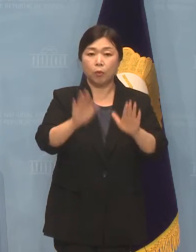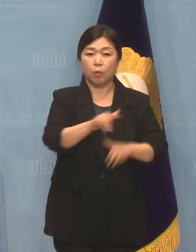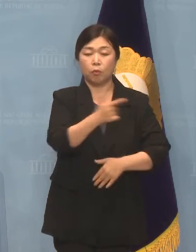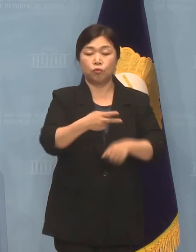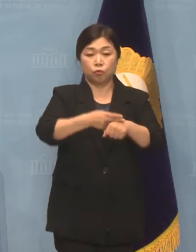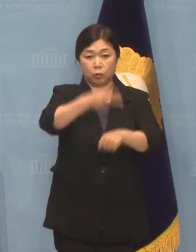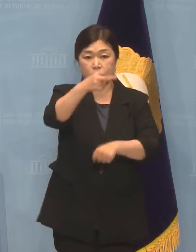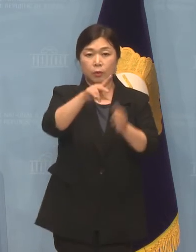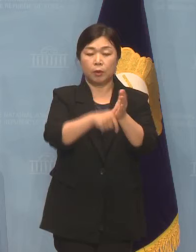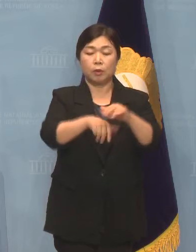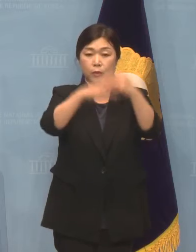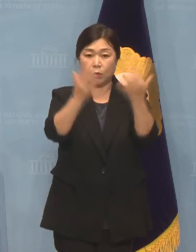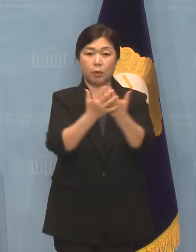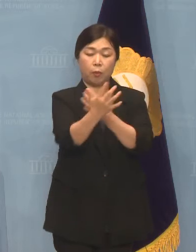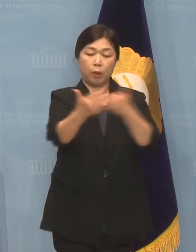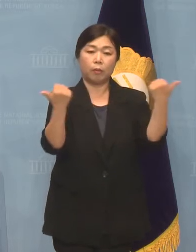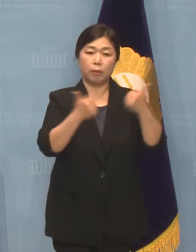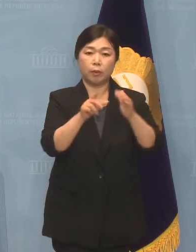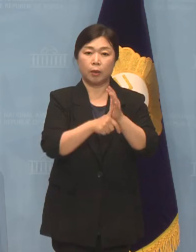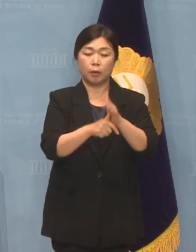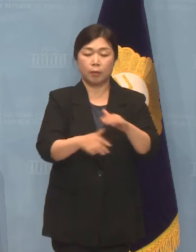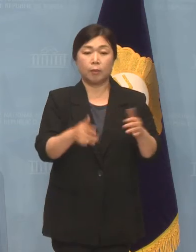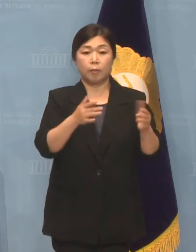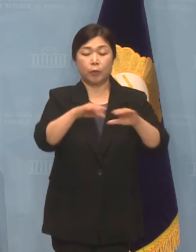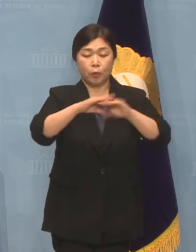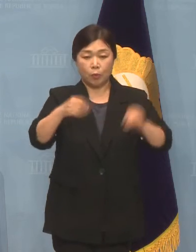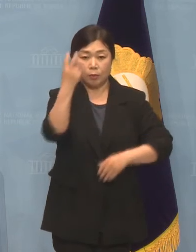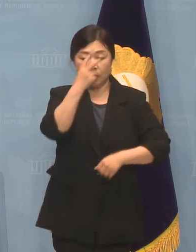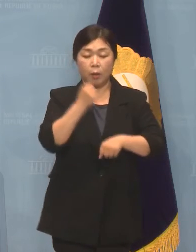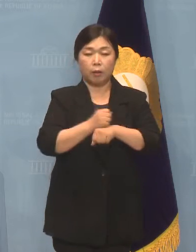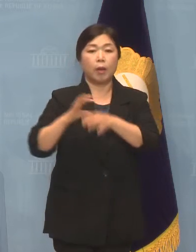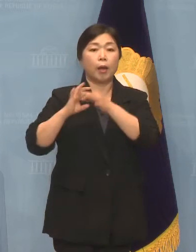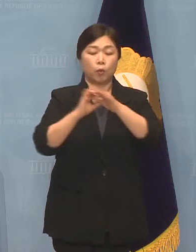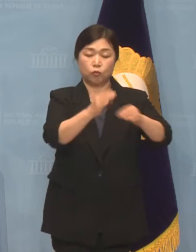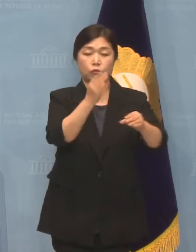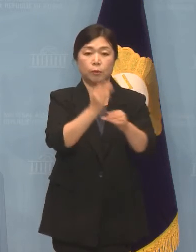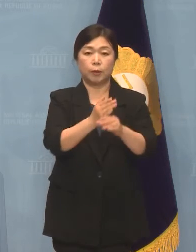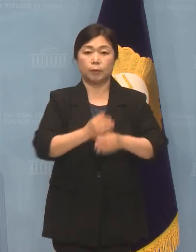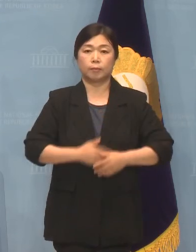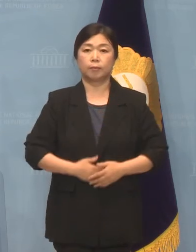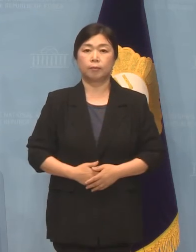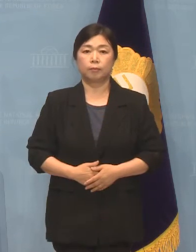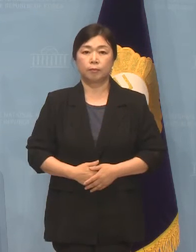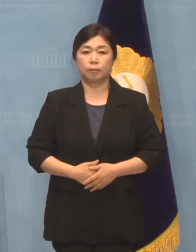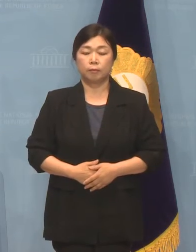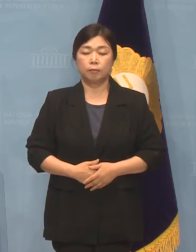오후 2시에도 전체 회의를 열어서 체계 작구 심사를 계속 진행할 예정입니다.